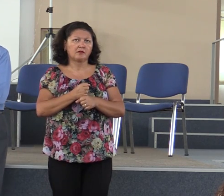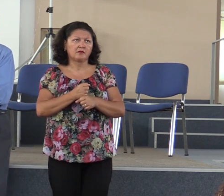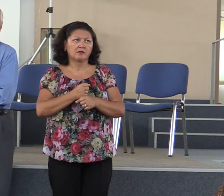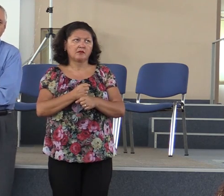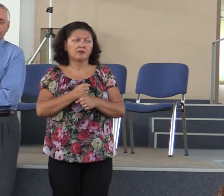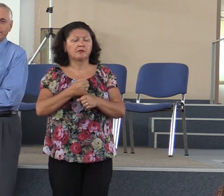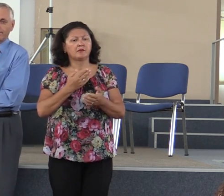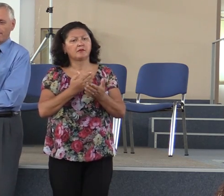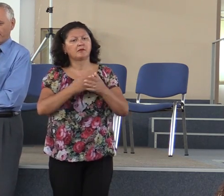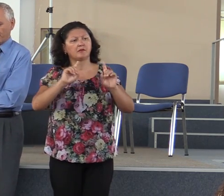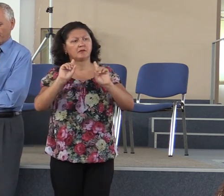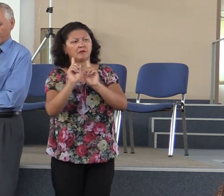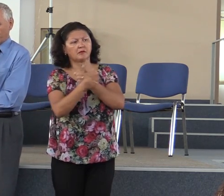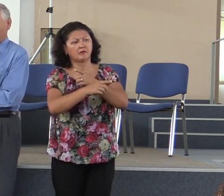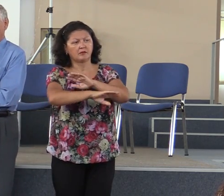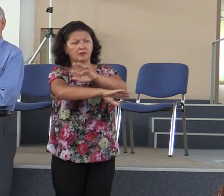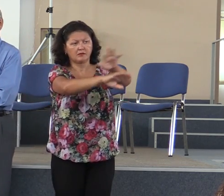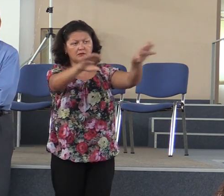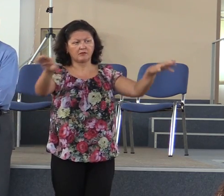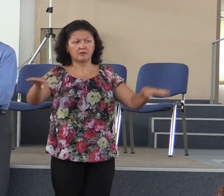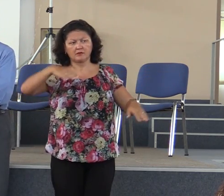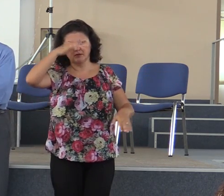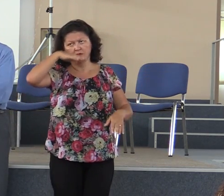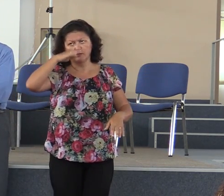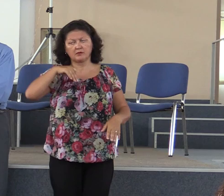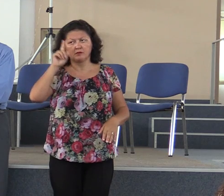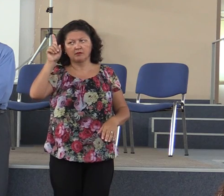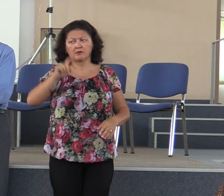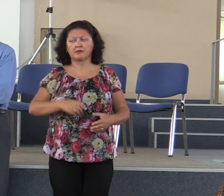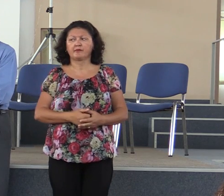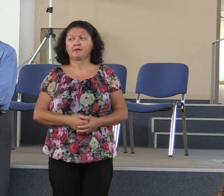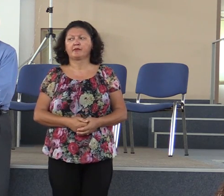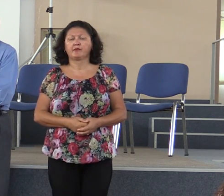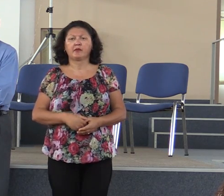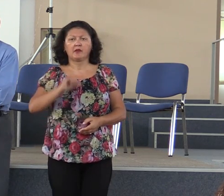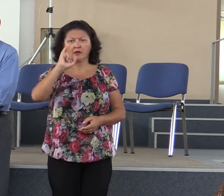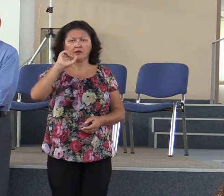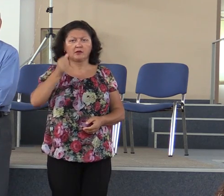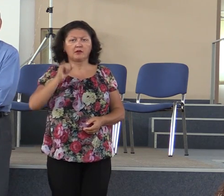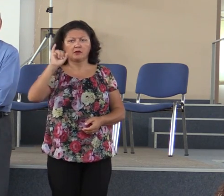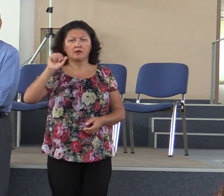lui. Isaiah became willing to be used by God. Isaia